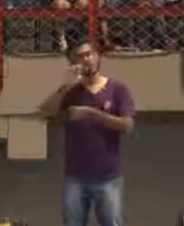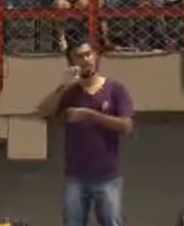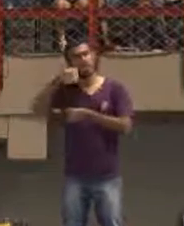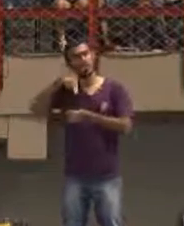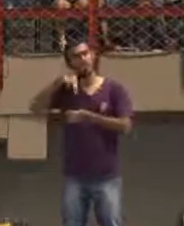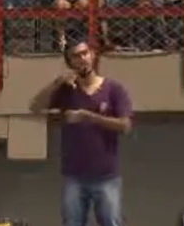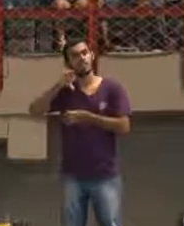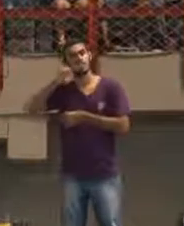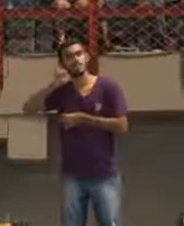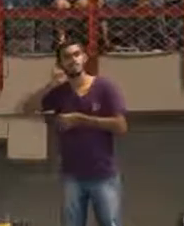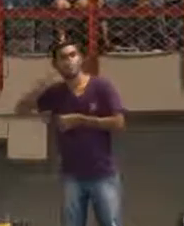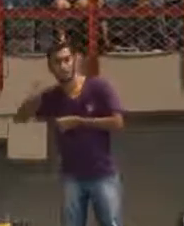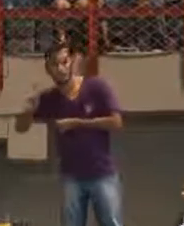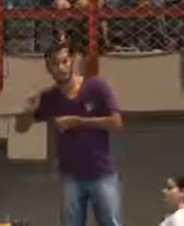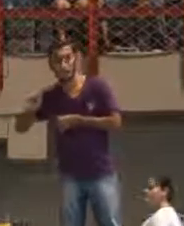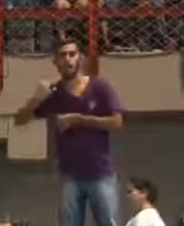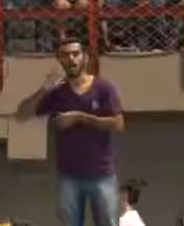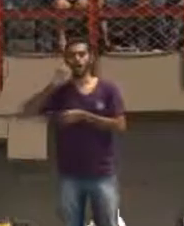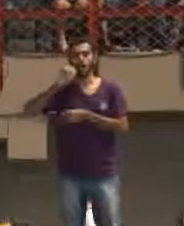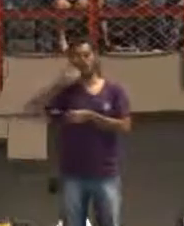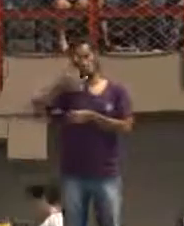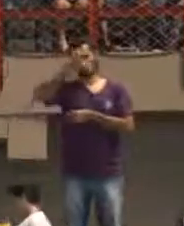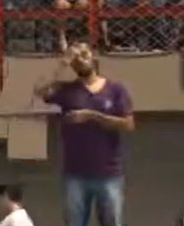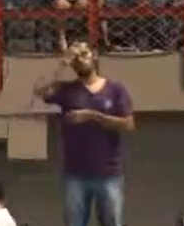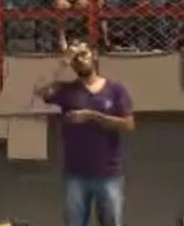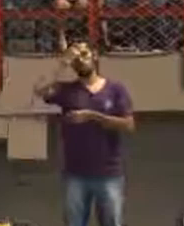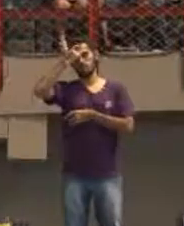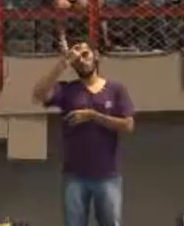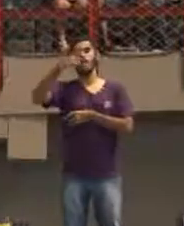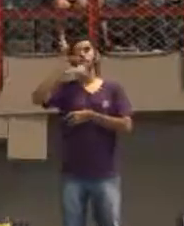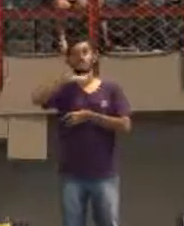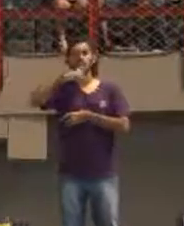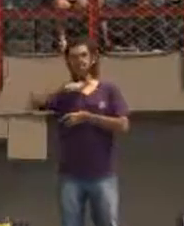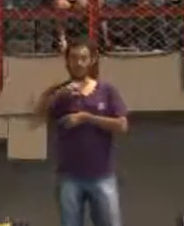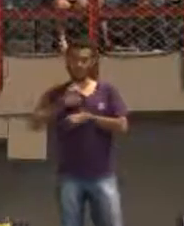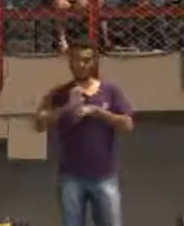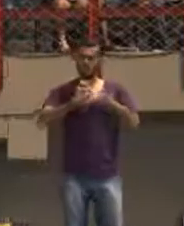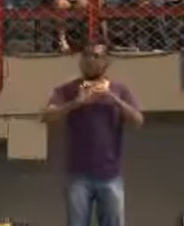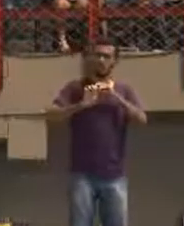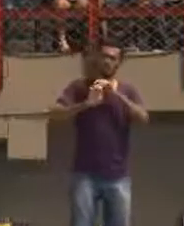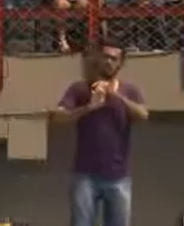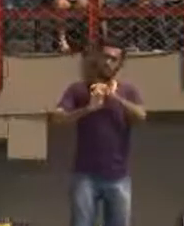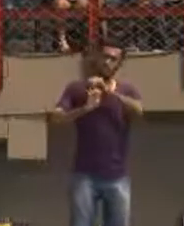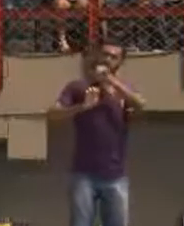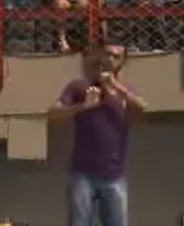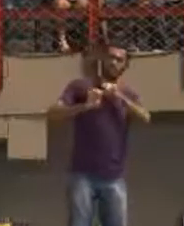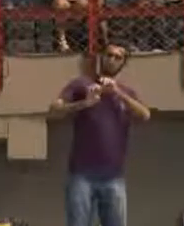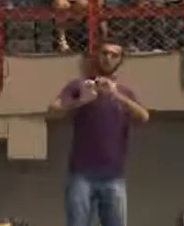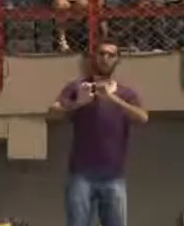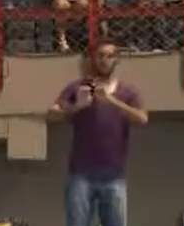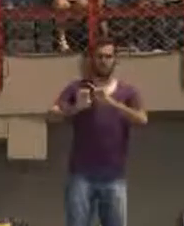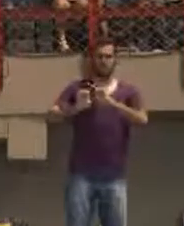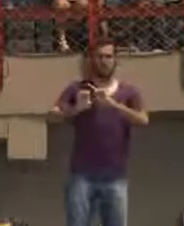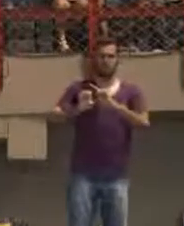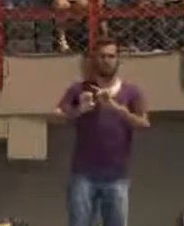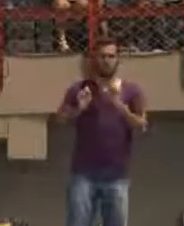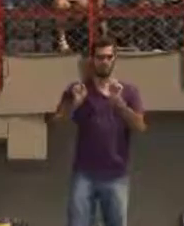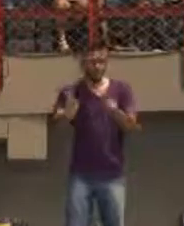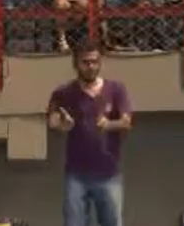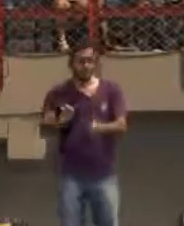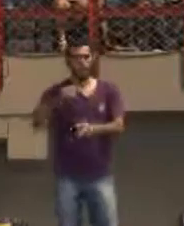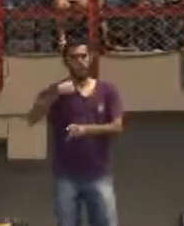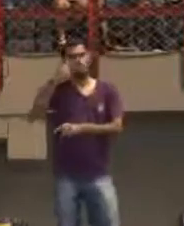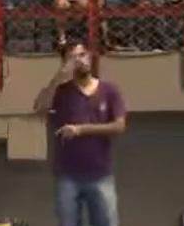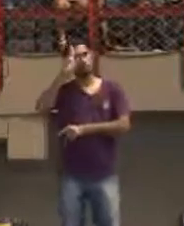C-I-E-N-C-I-A. Consciência. Tem um chapeuzinho em cima do E. Tá bom? Me lembrei agora